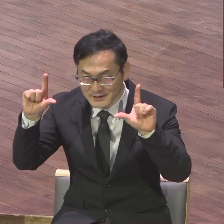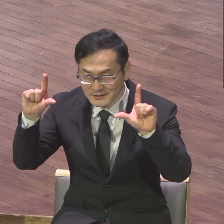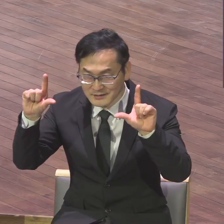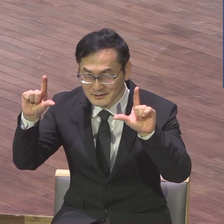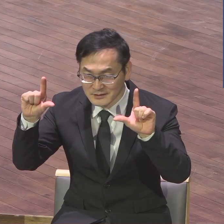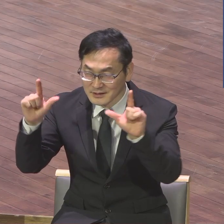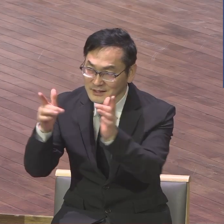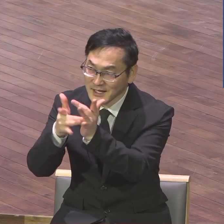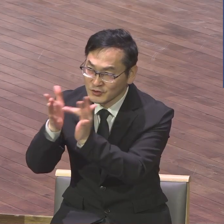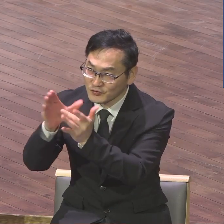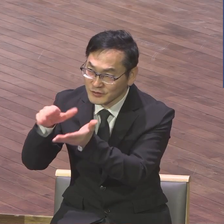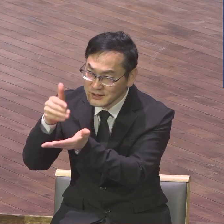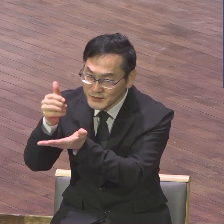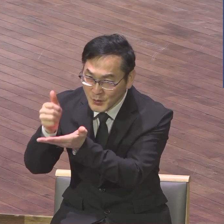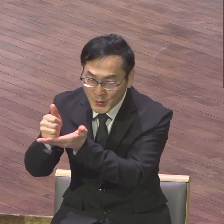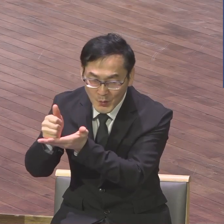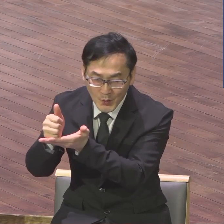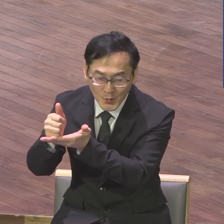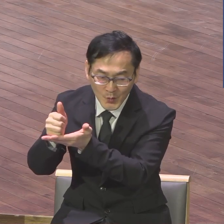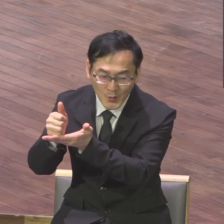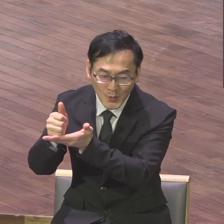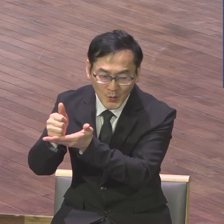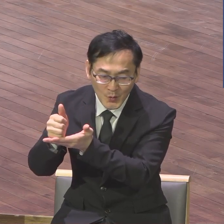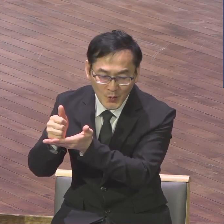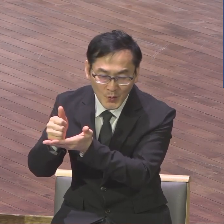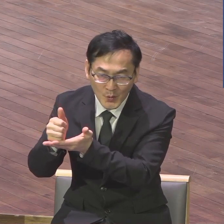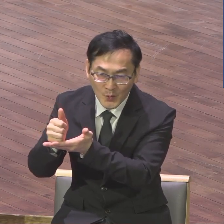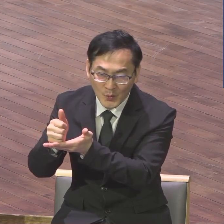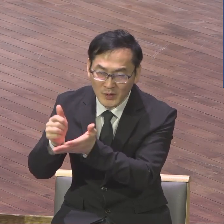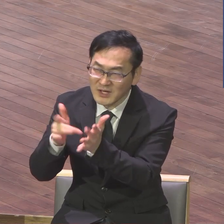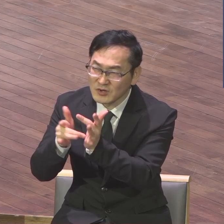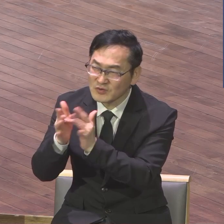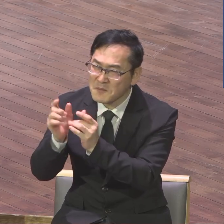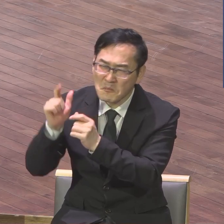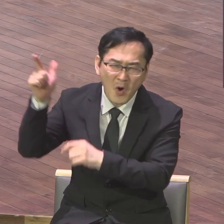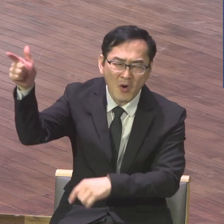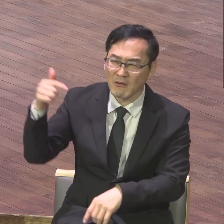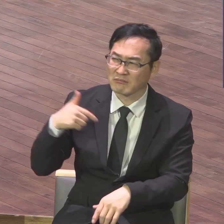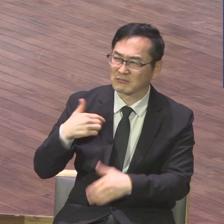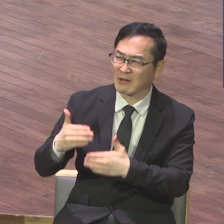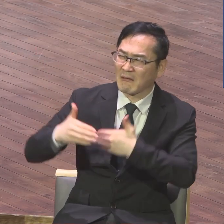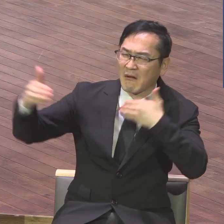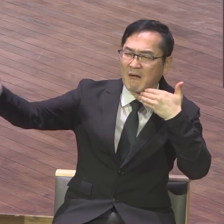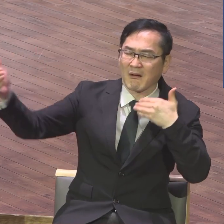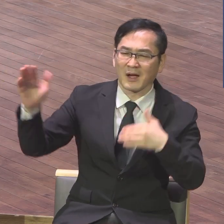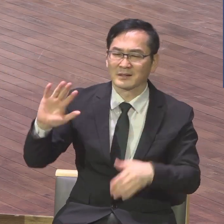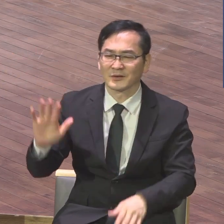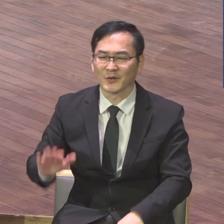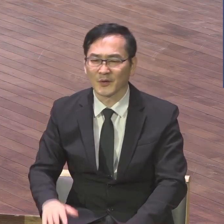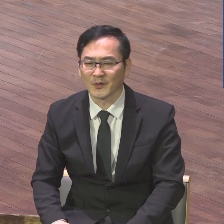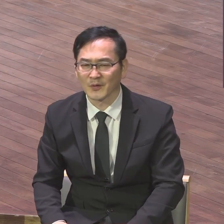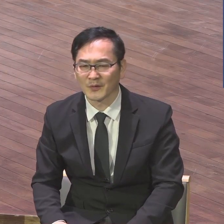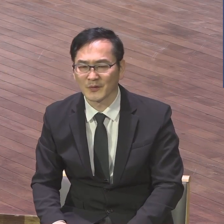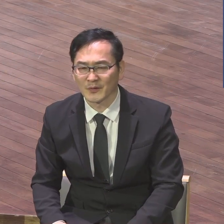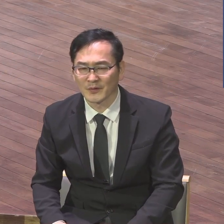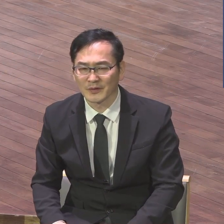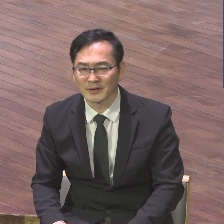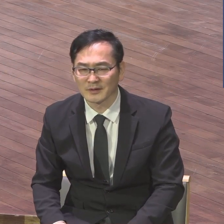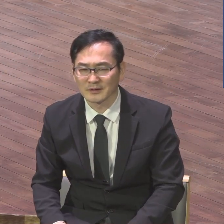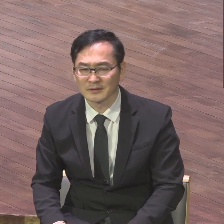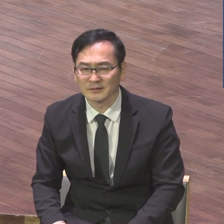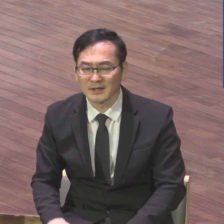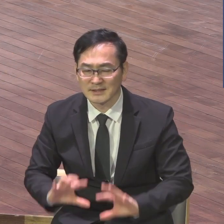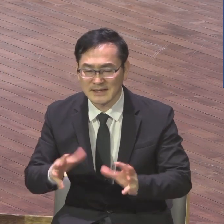그리스도가 구말리 장청 멀리 있는 것이 아니고 빌어먹을 사상 죽어서 만날